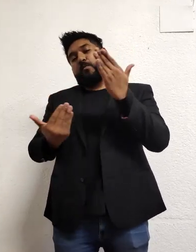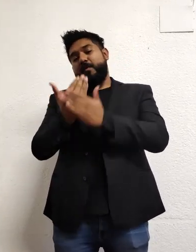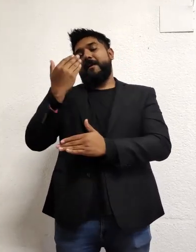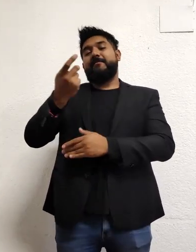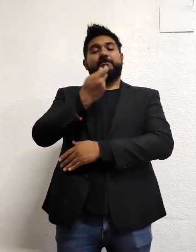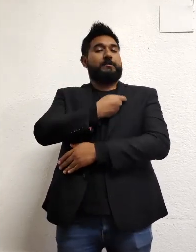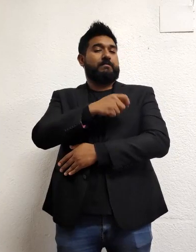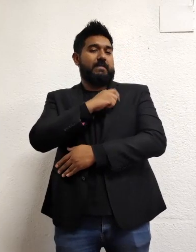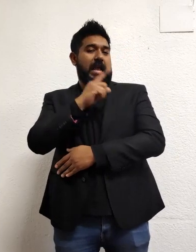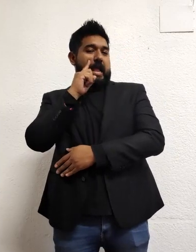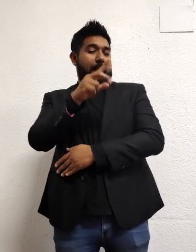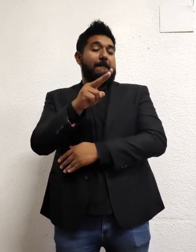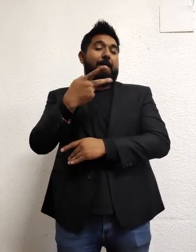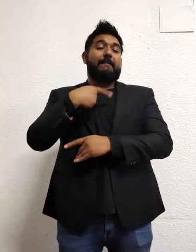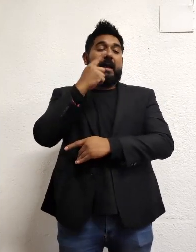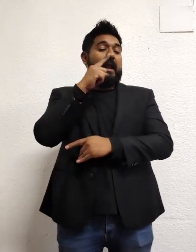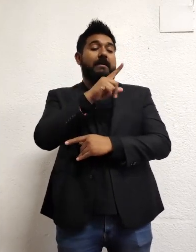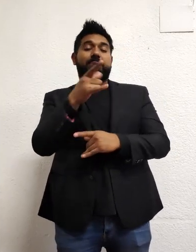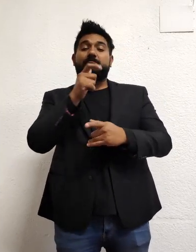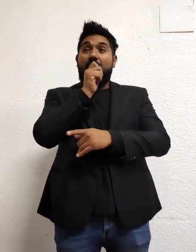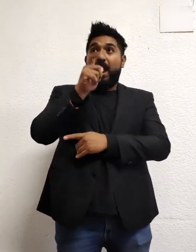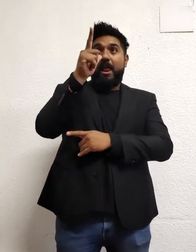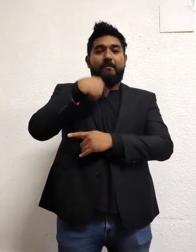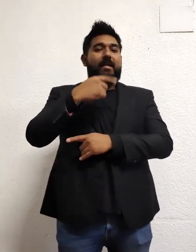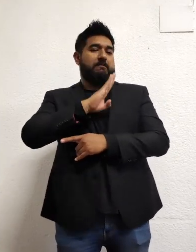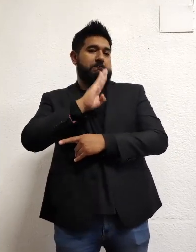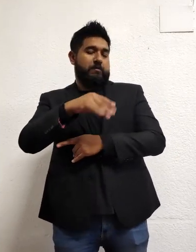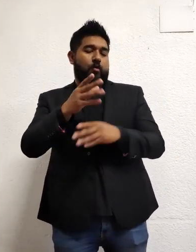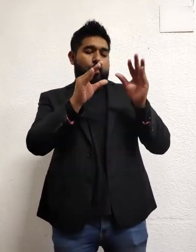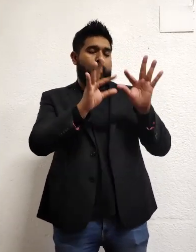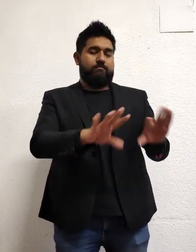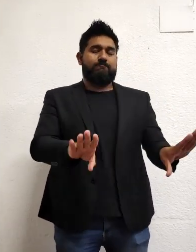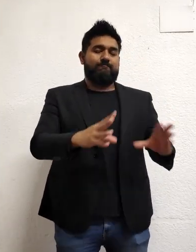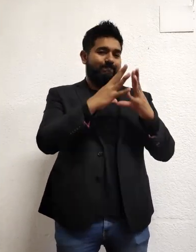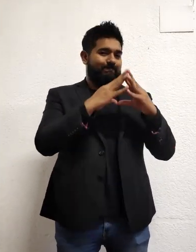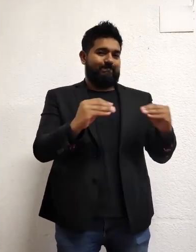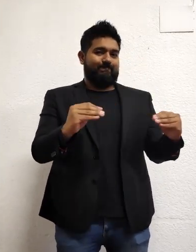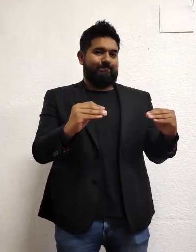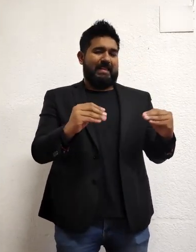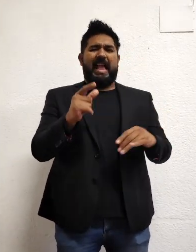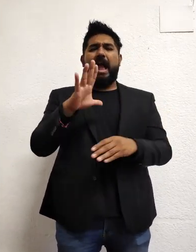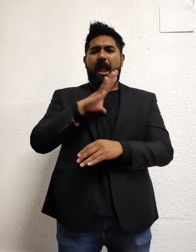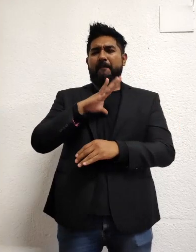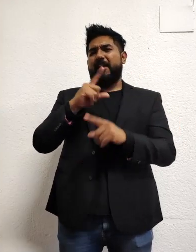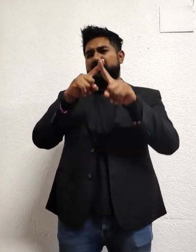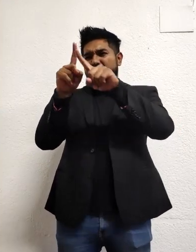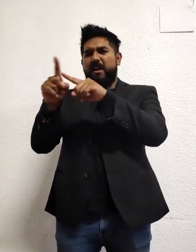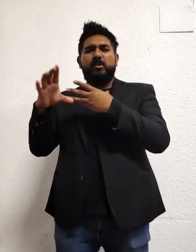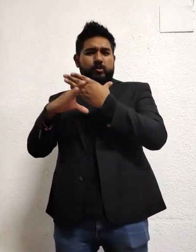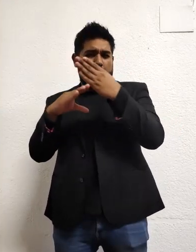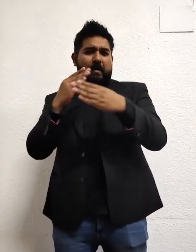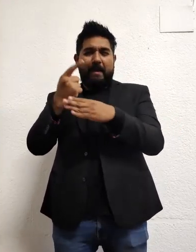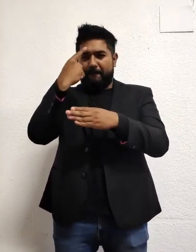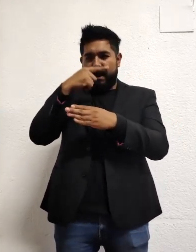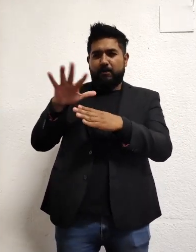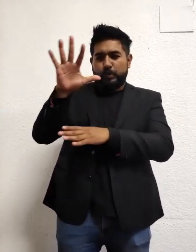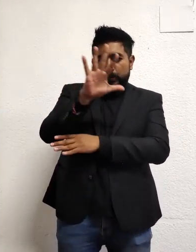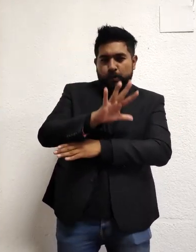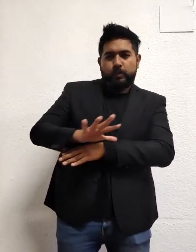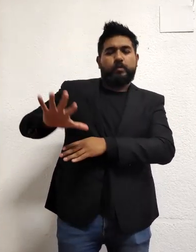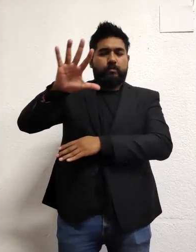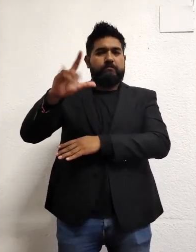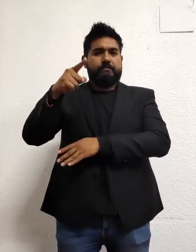con el objeto de enaltecer el alma del difunto. Usan ornatos y materiales de todo tipo que ayudan a crear